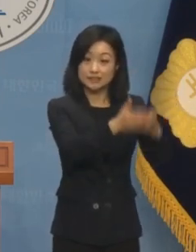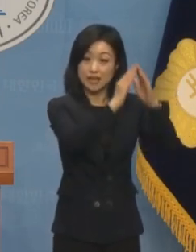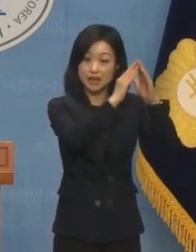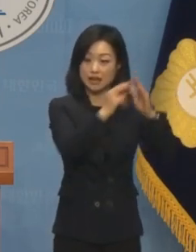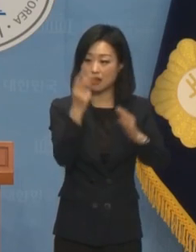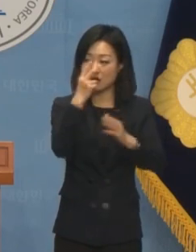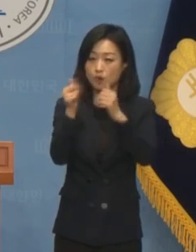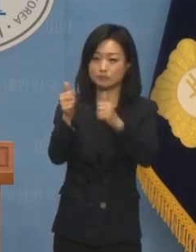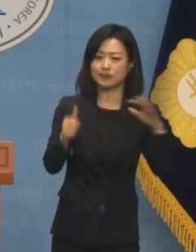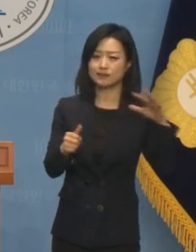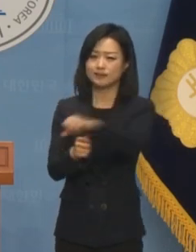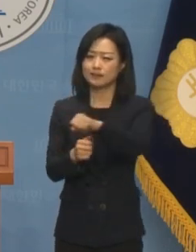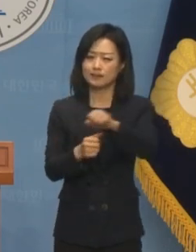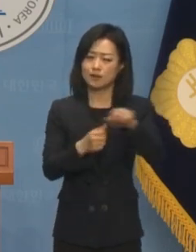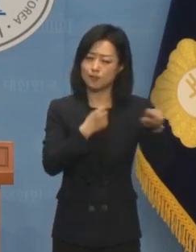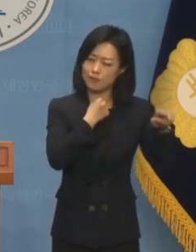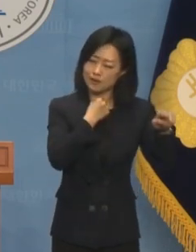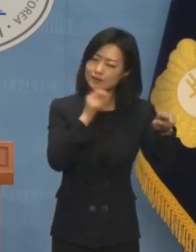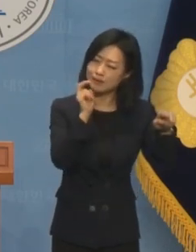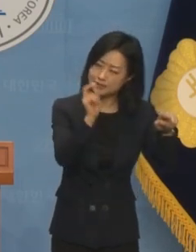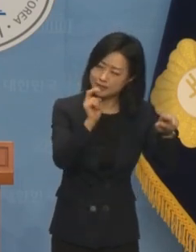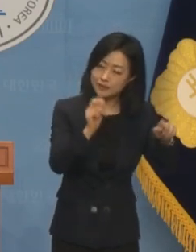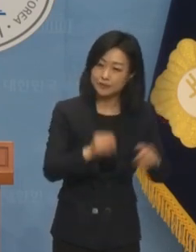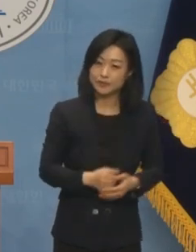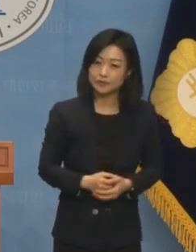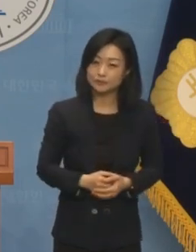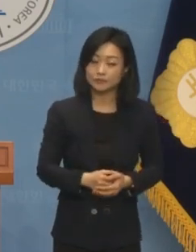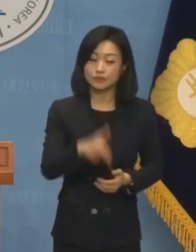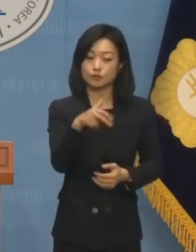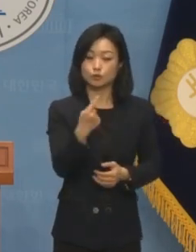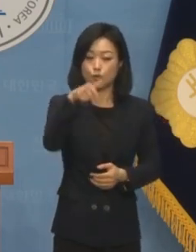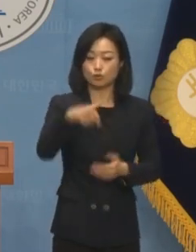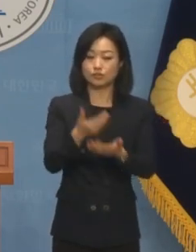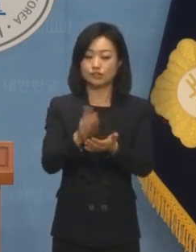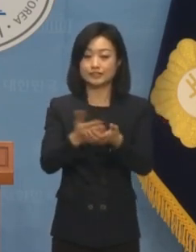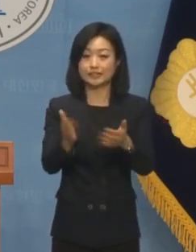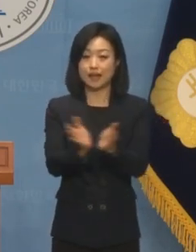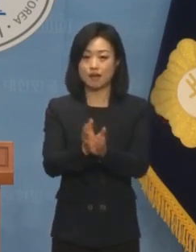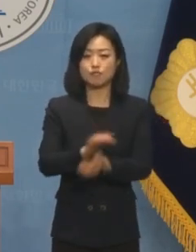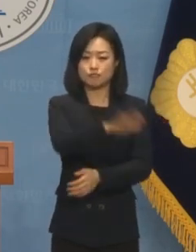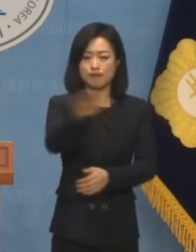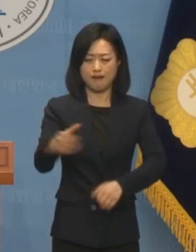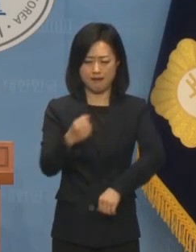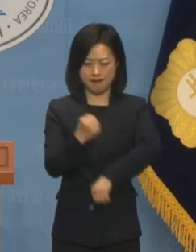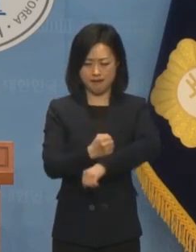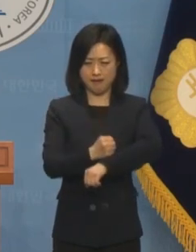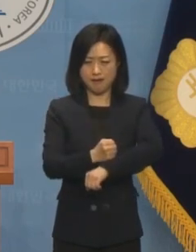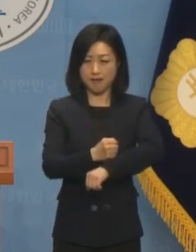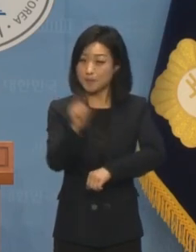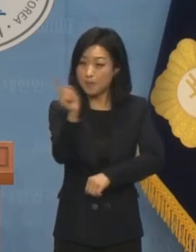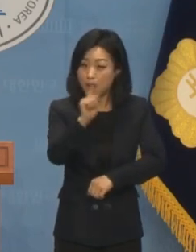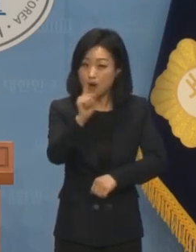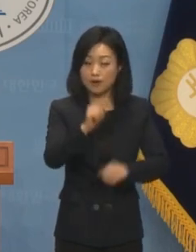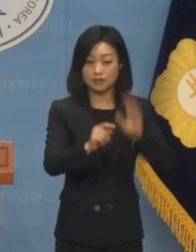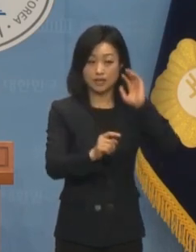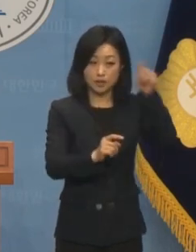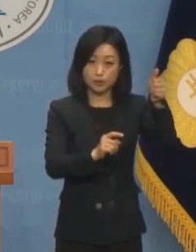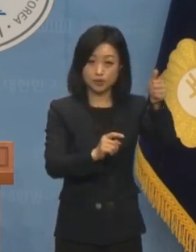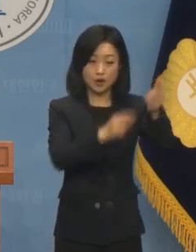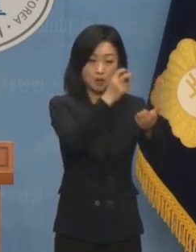것 아니냐는 의심이 듭니다 조국 신당은 합니다 대통령실이 법률 수석을